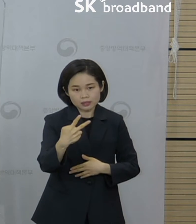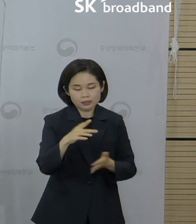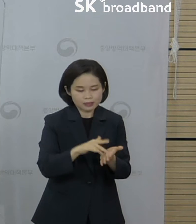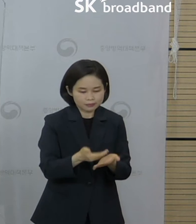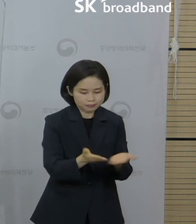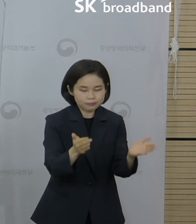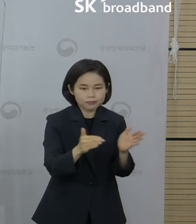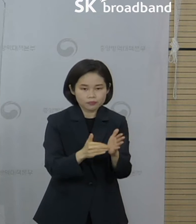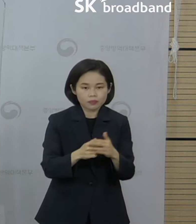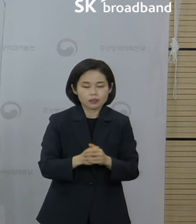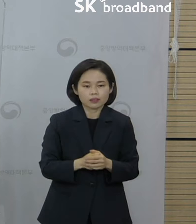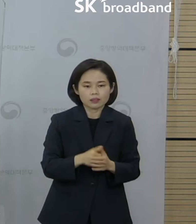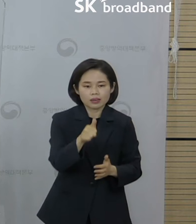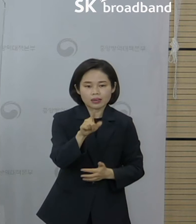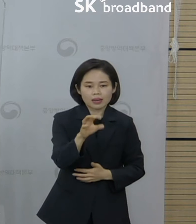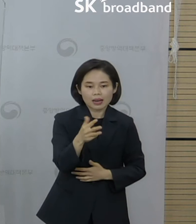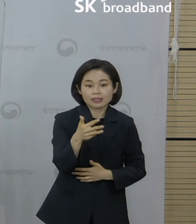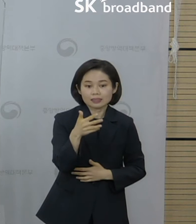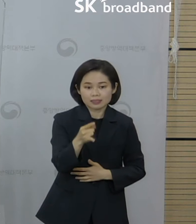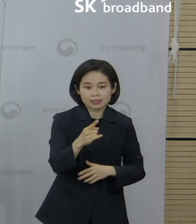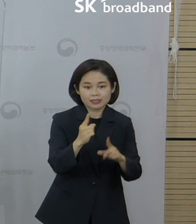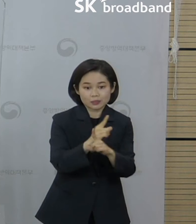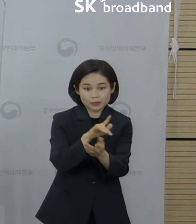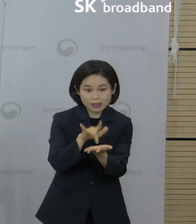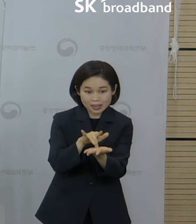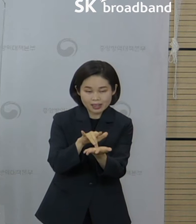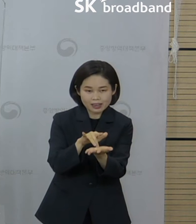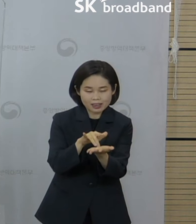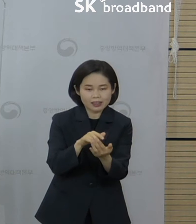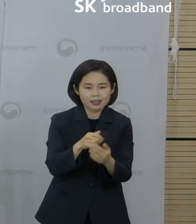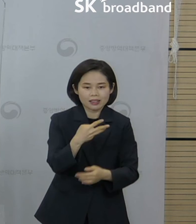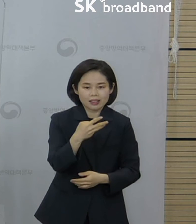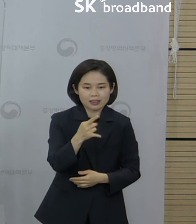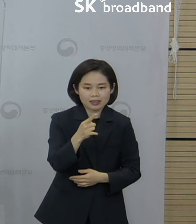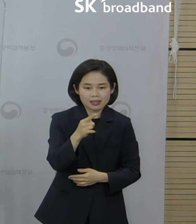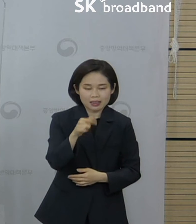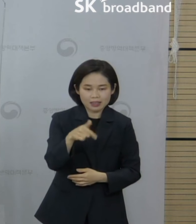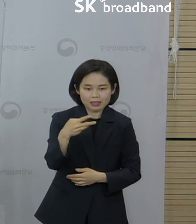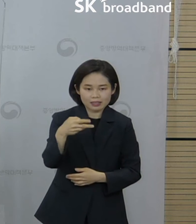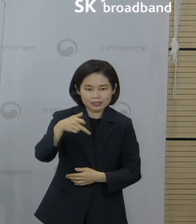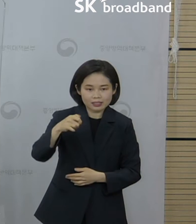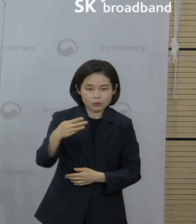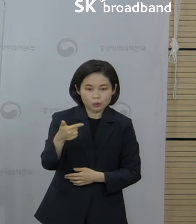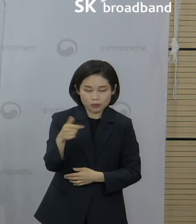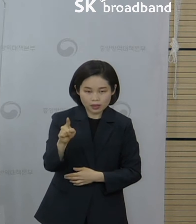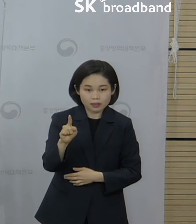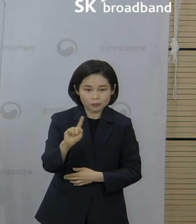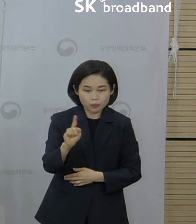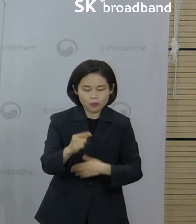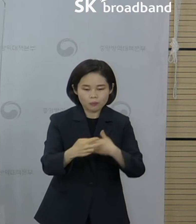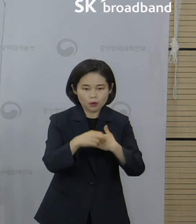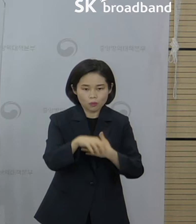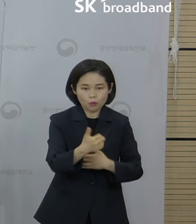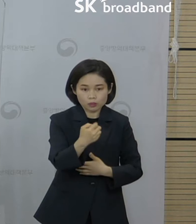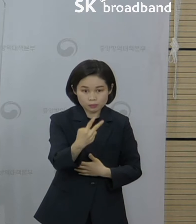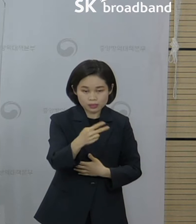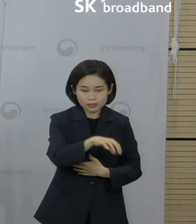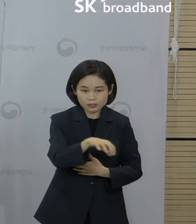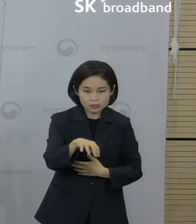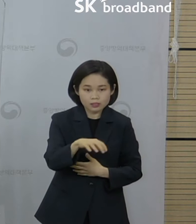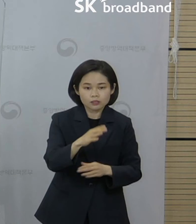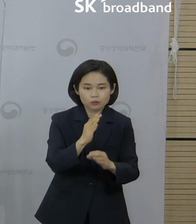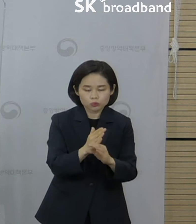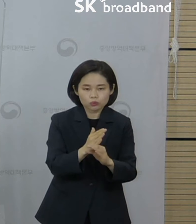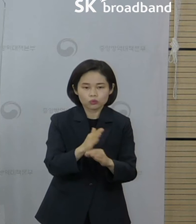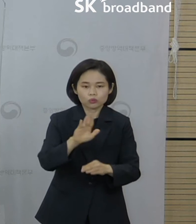되었고 국산 항체 치료제인 레키로나주는 현재까지 52개 병원에